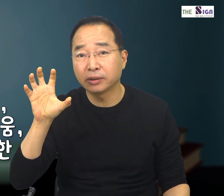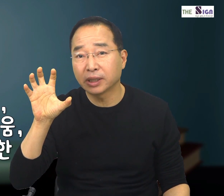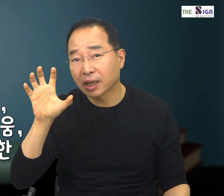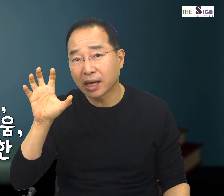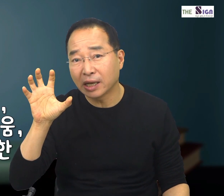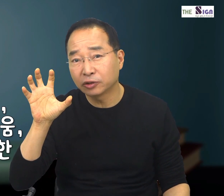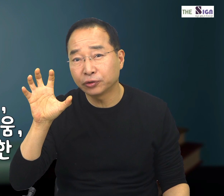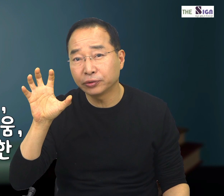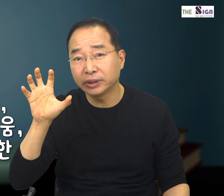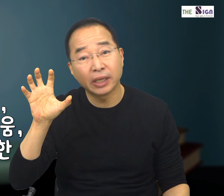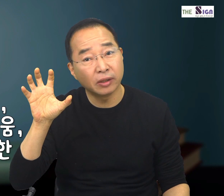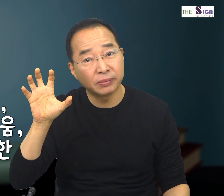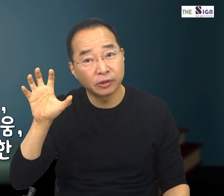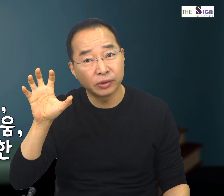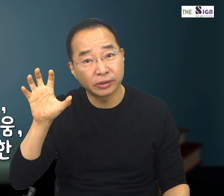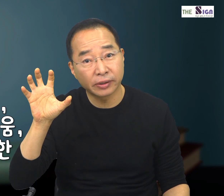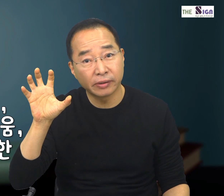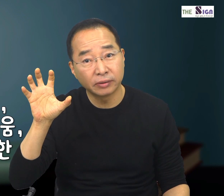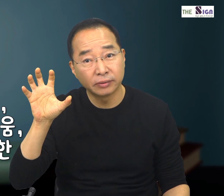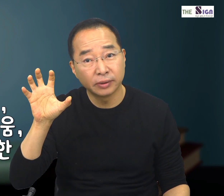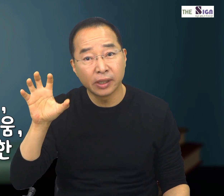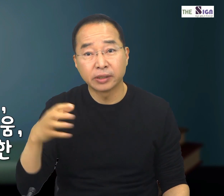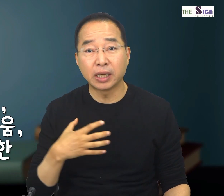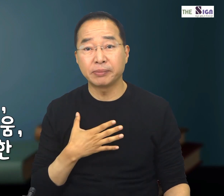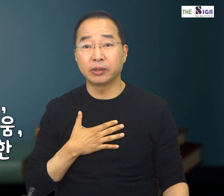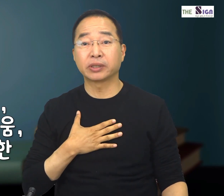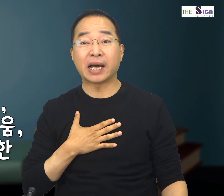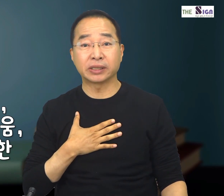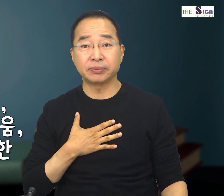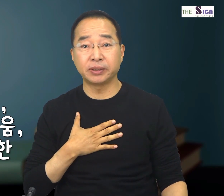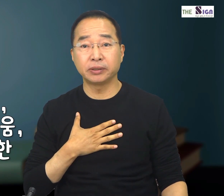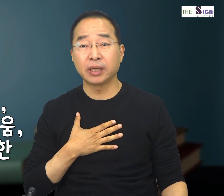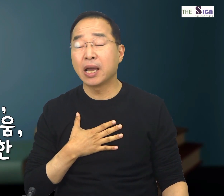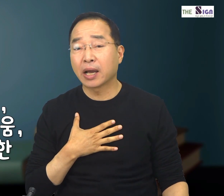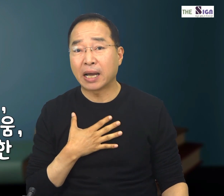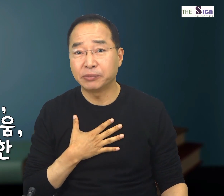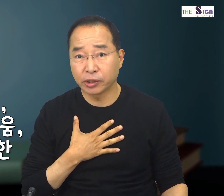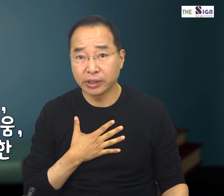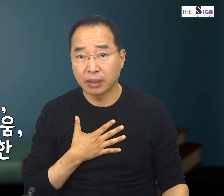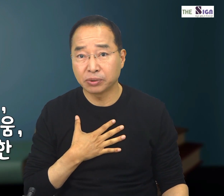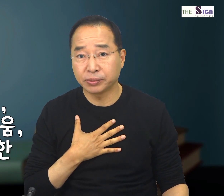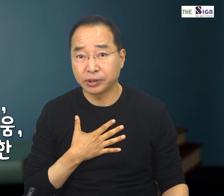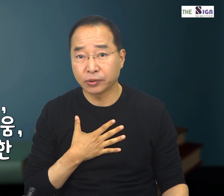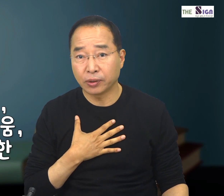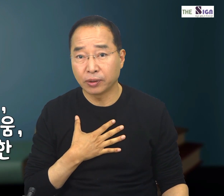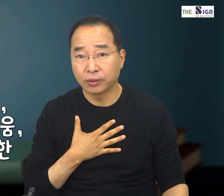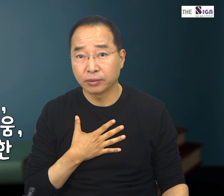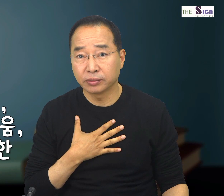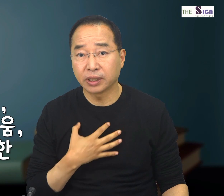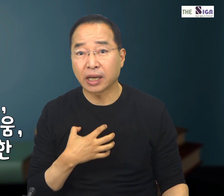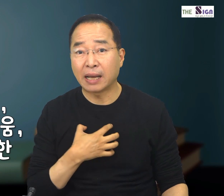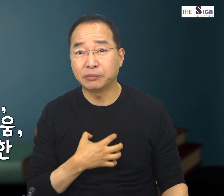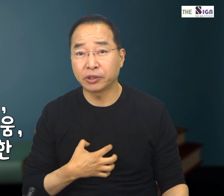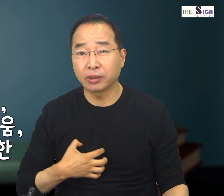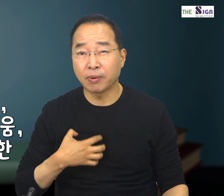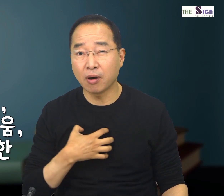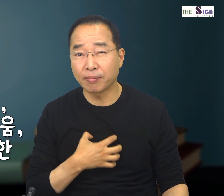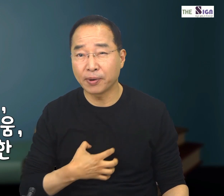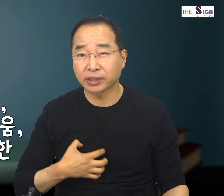약간 갈쿠리 개념을 쓰고 있어요. 그 다음에 이건 가슴은 감정에 대한 부분이죠. 그러니까 감정이 벅벅